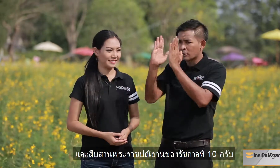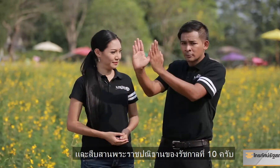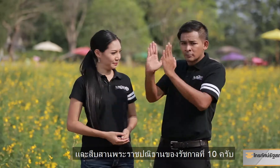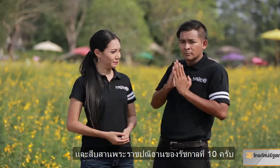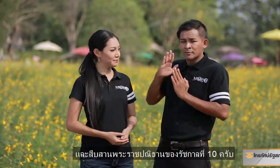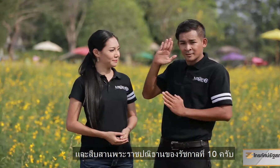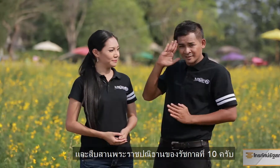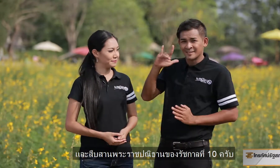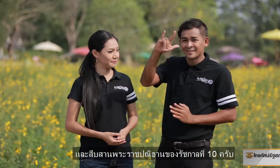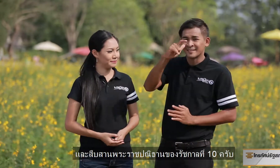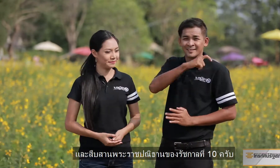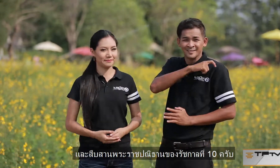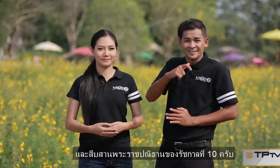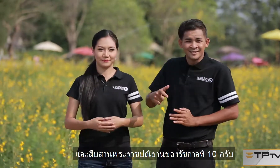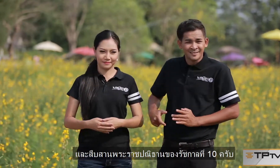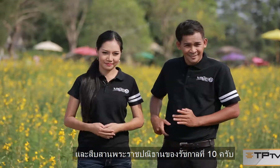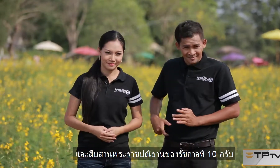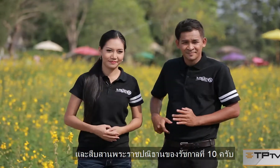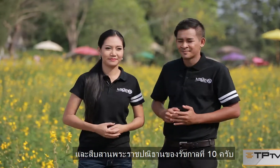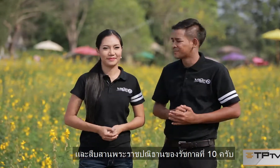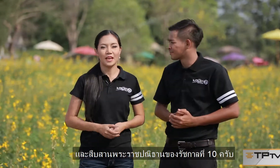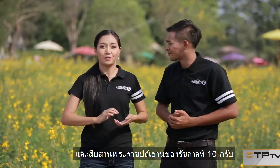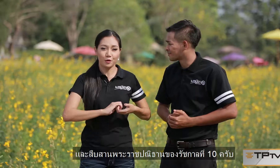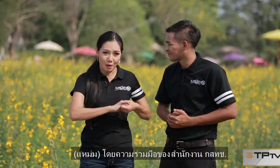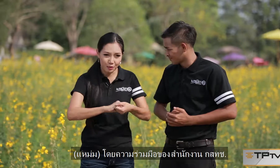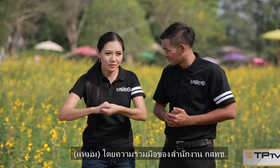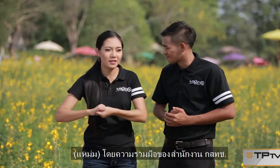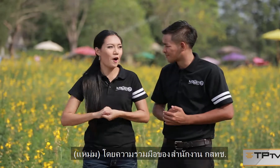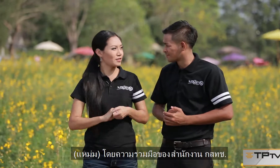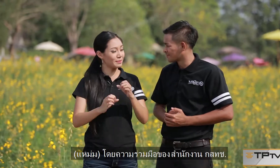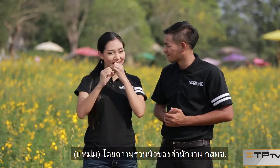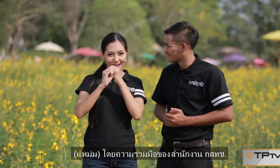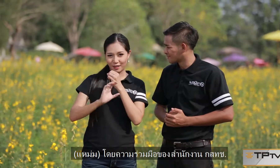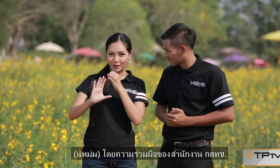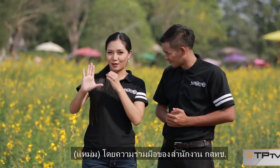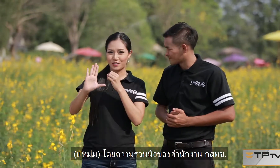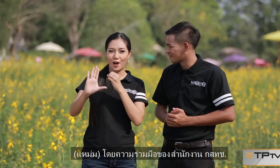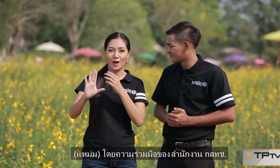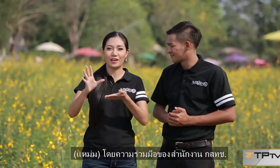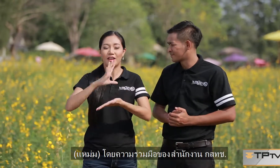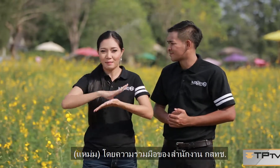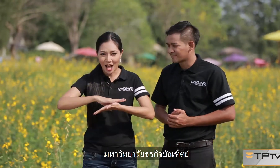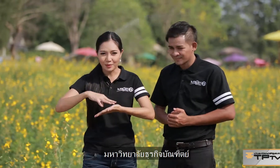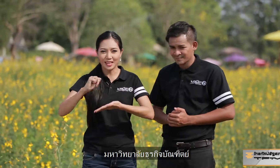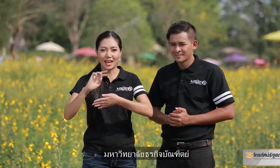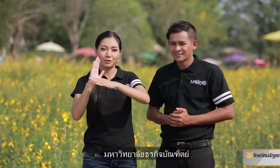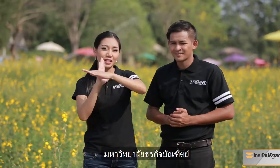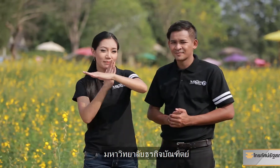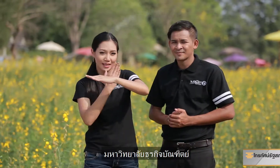และสืบสานพระราชปณิธานของรัชกาลที่10ครับ โดยความร่วมมือของสำนักงานกสทช.มหาวิทยาลัยธุรกิจบัณฑิ